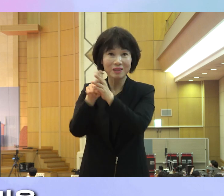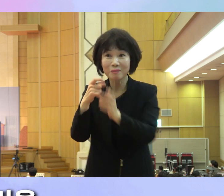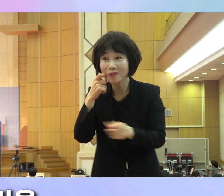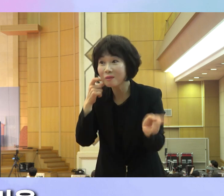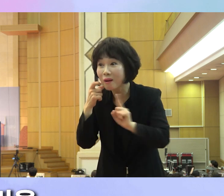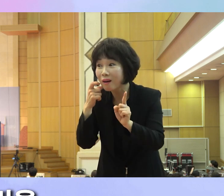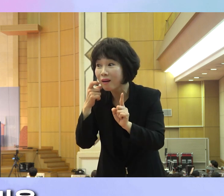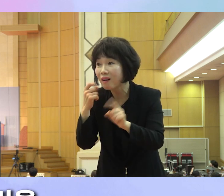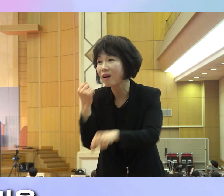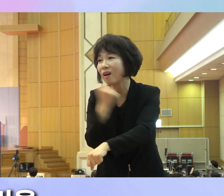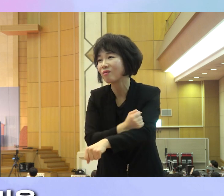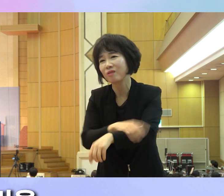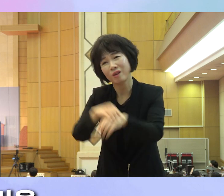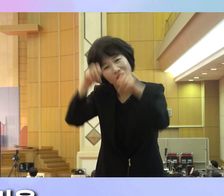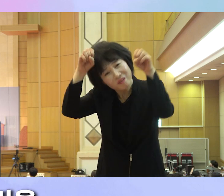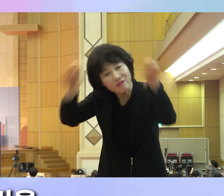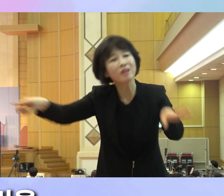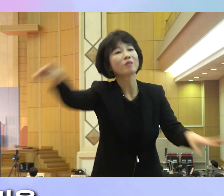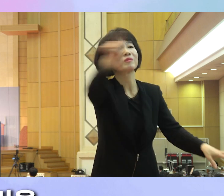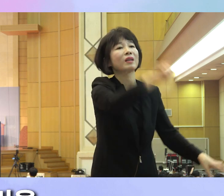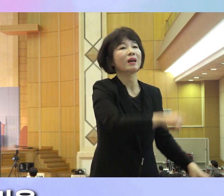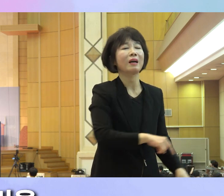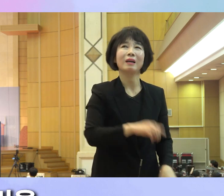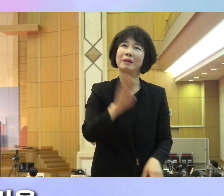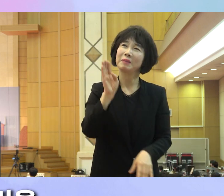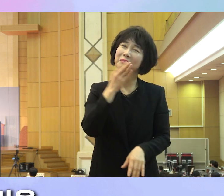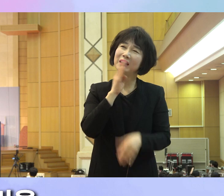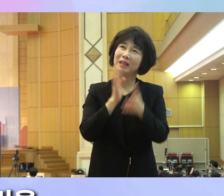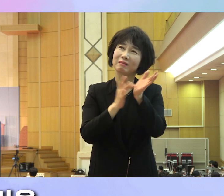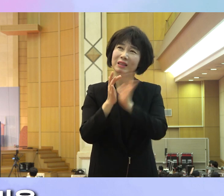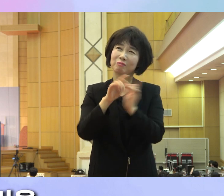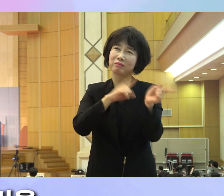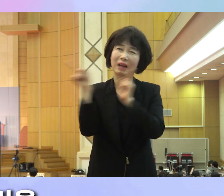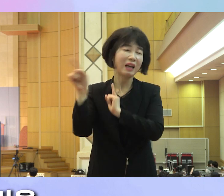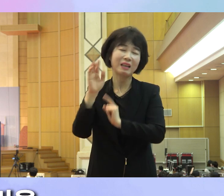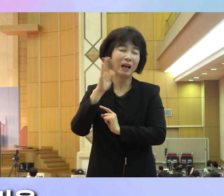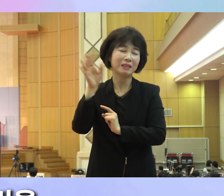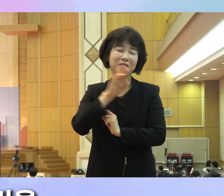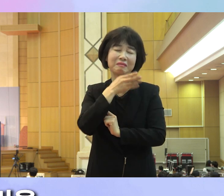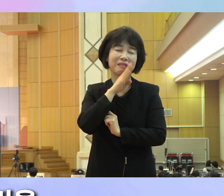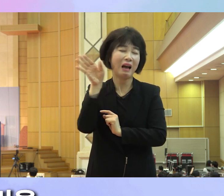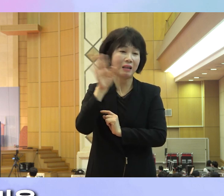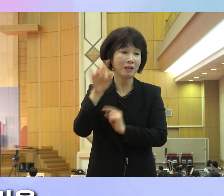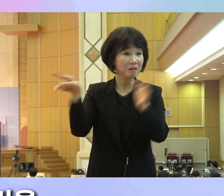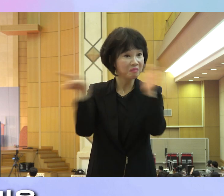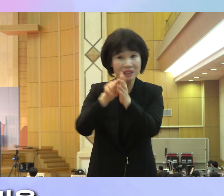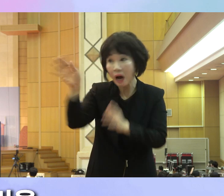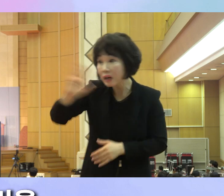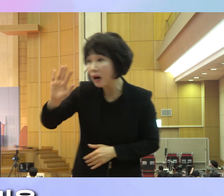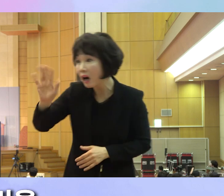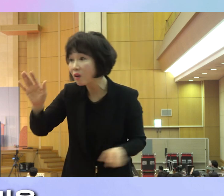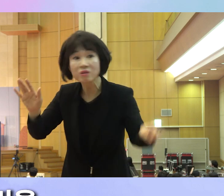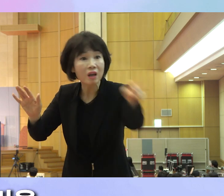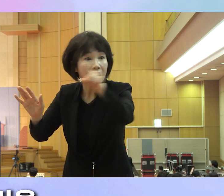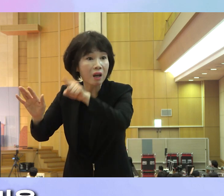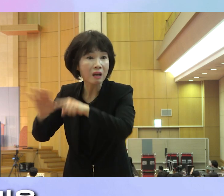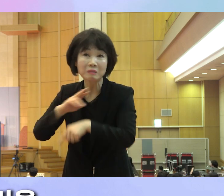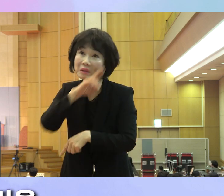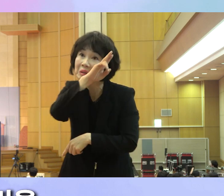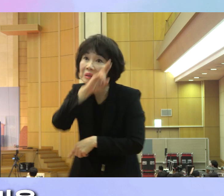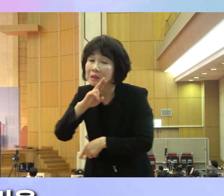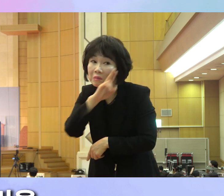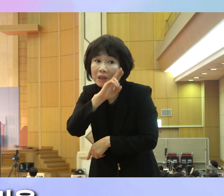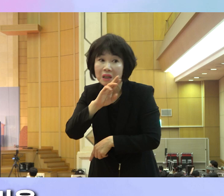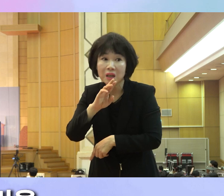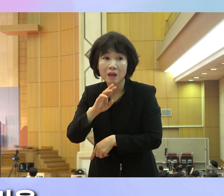다 헛될 것이다. 오늘날 수많은 사람들이 예수 믿는다고 하면서 교회를 다니면서도